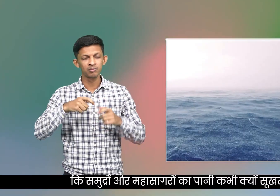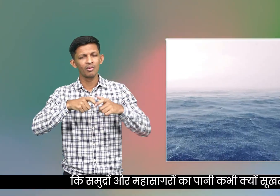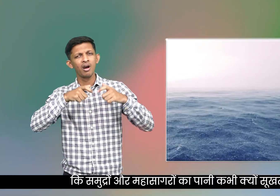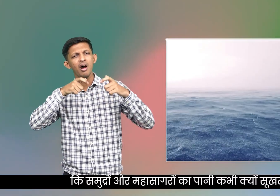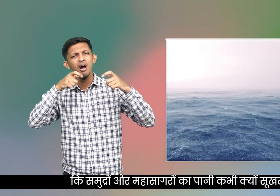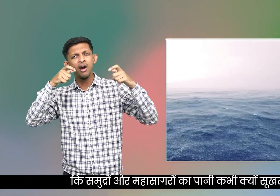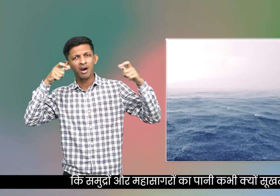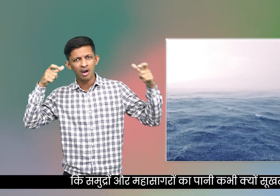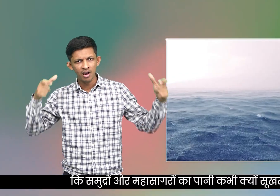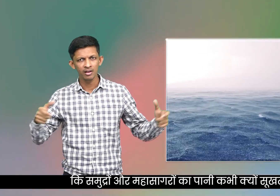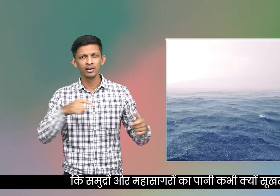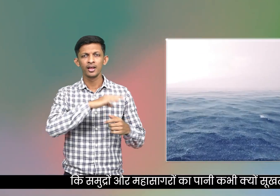है?